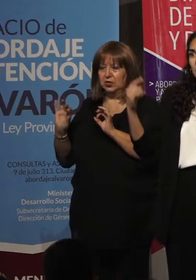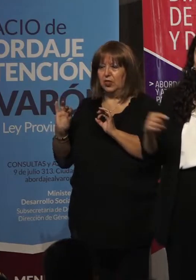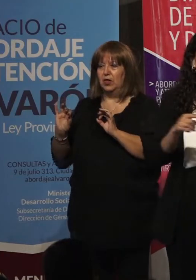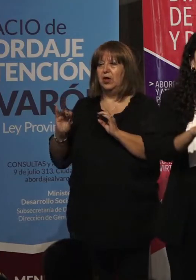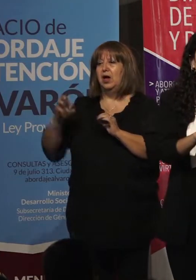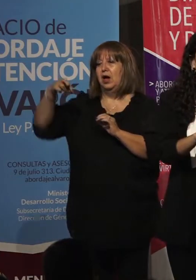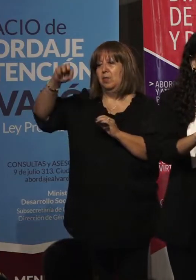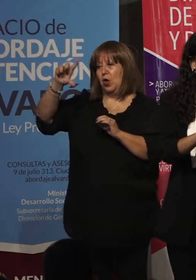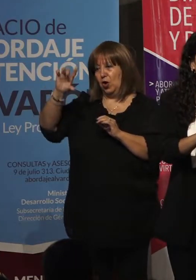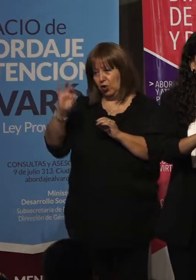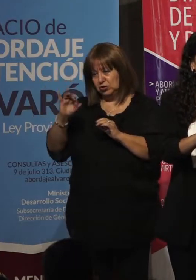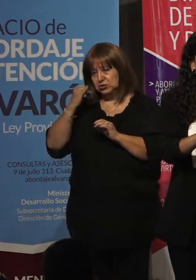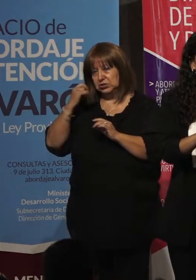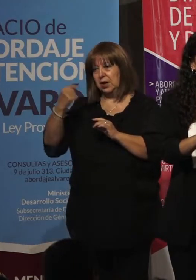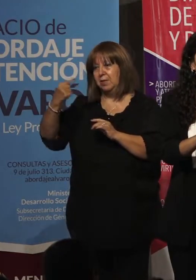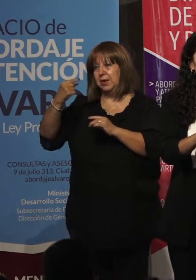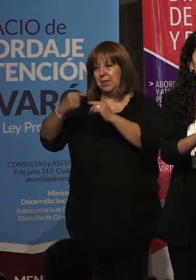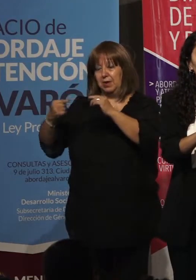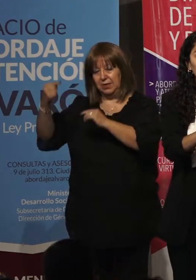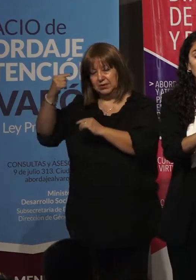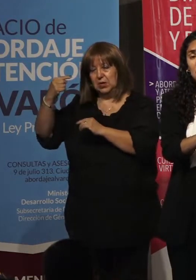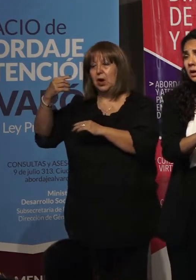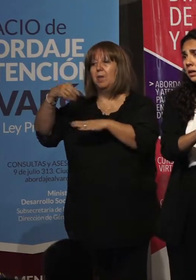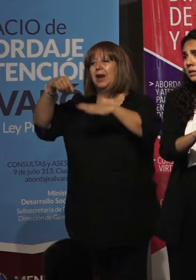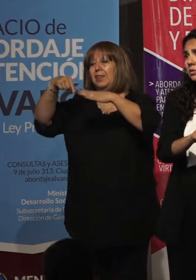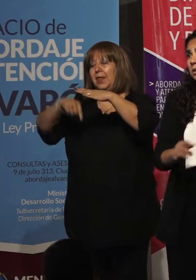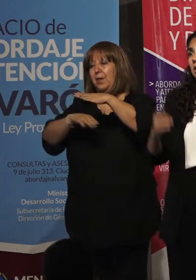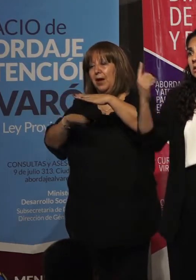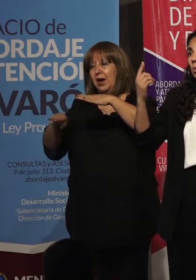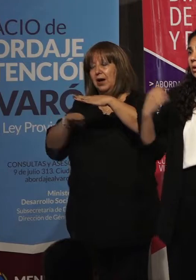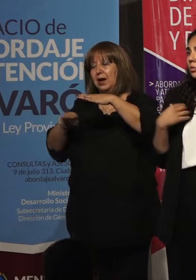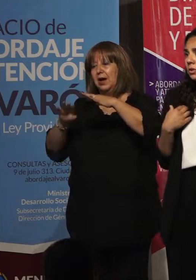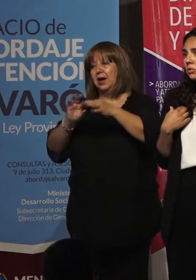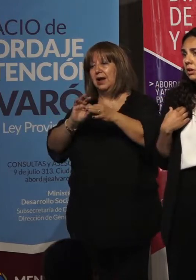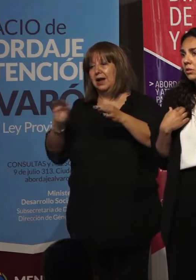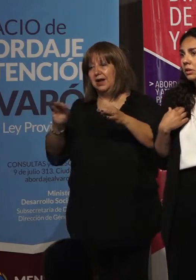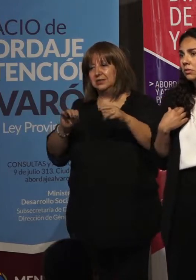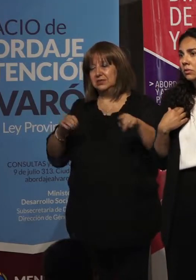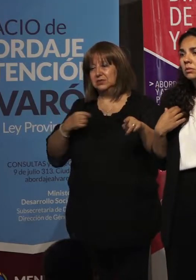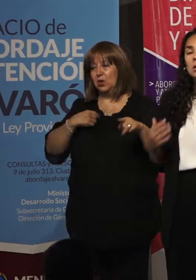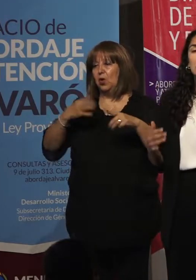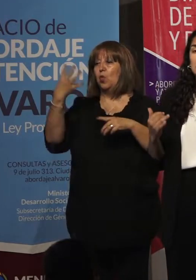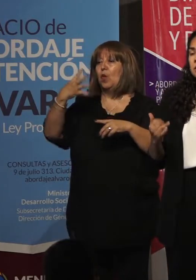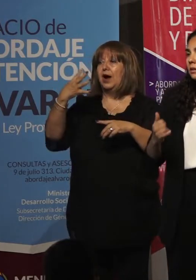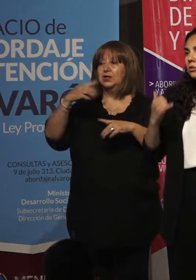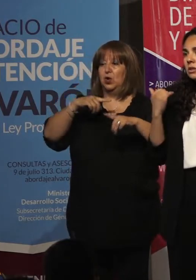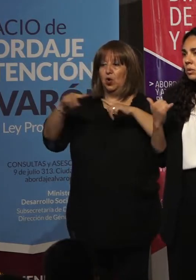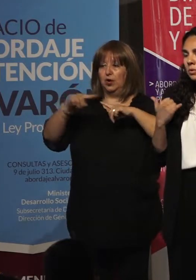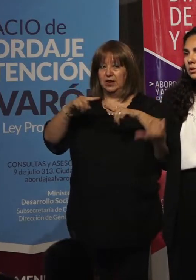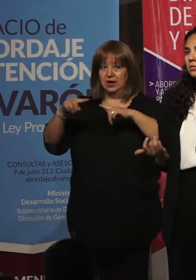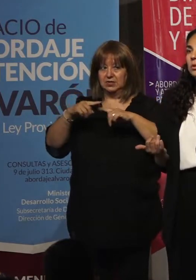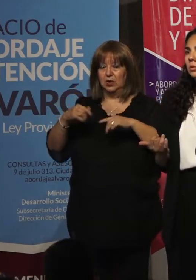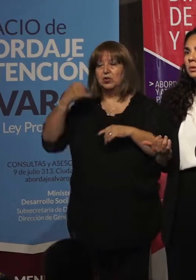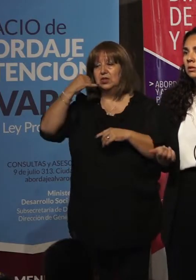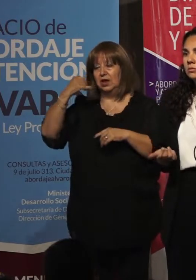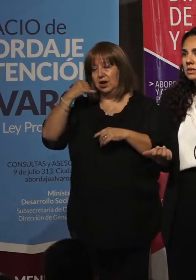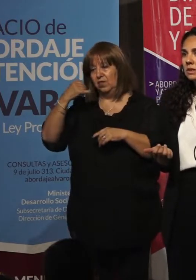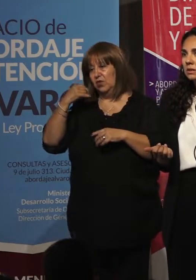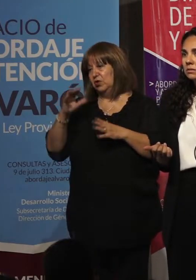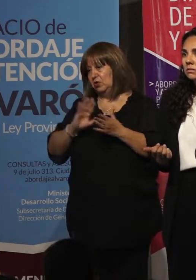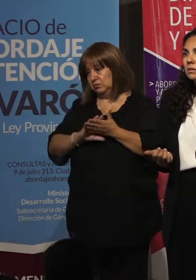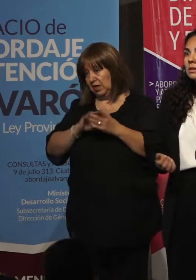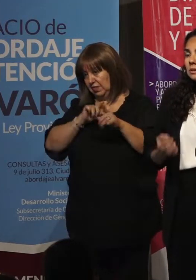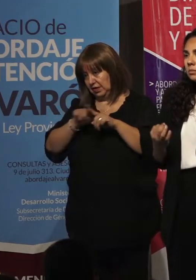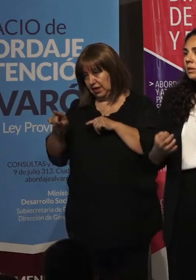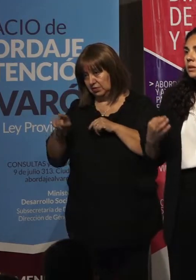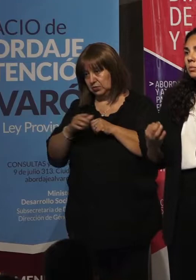polo, están en el primer piso, planta baja, la Dirección de Enlace, cuarto piso, la Coordinación, y si no, llaman por teléfono a nuestras